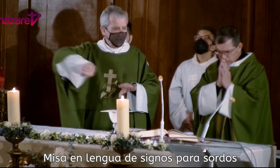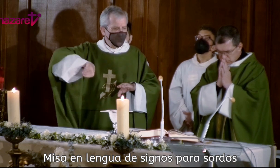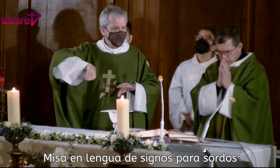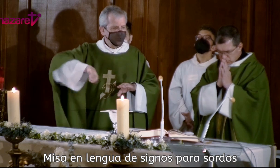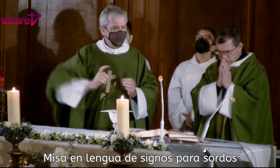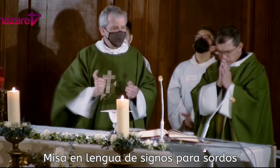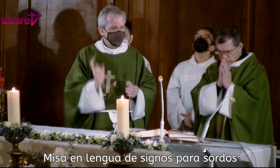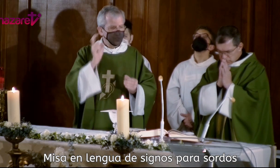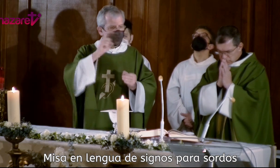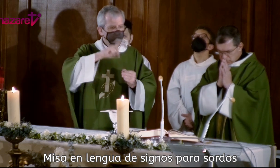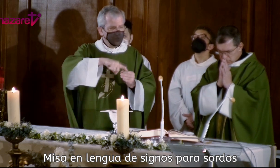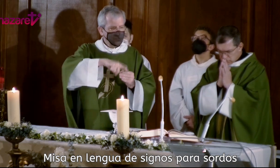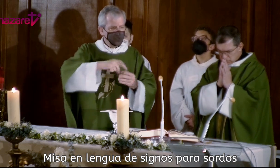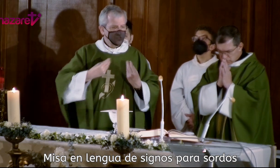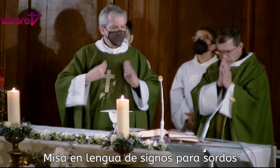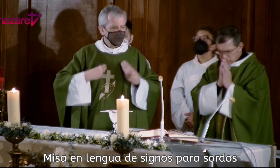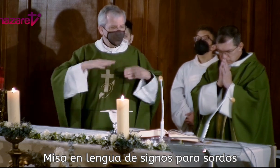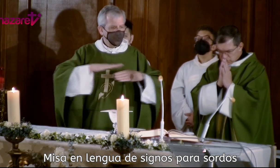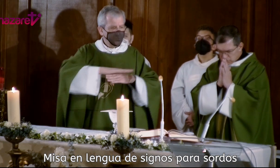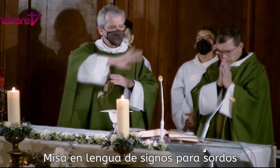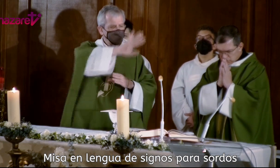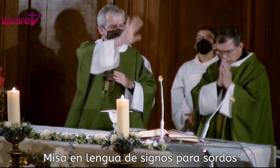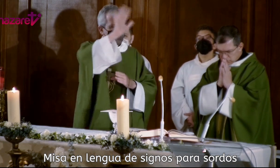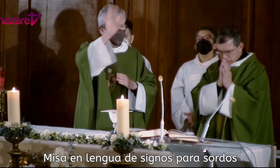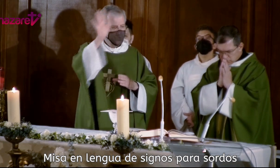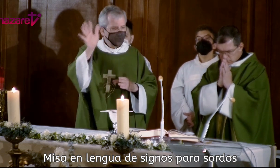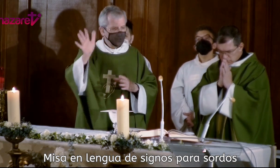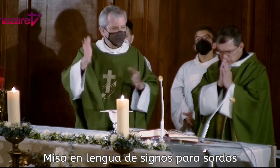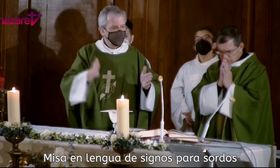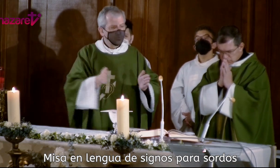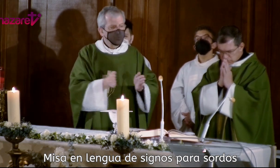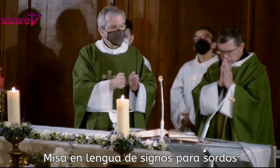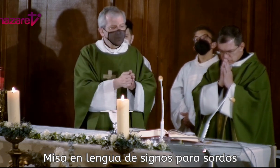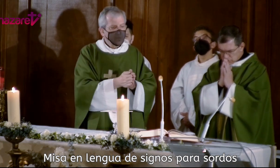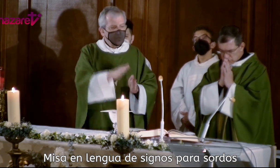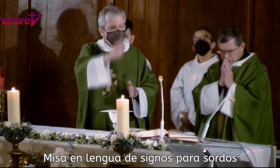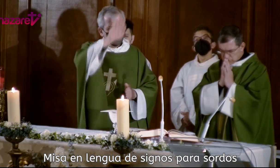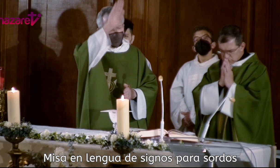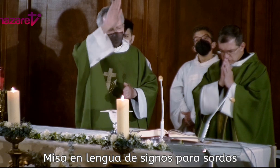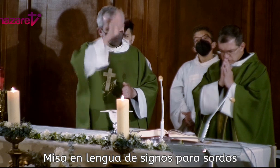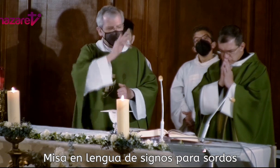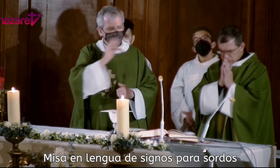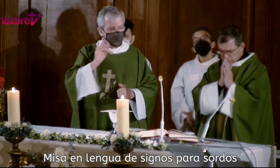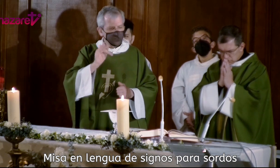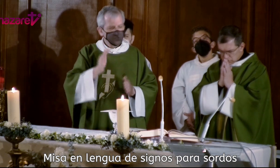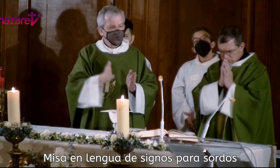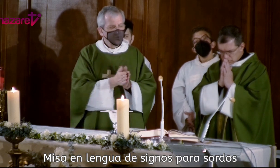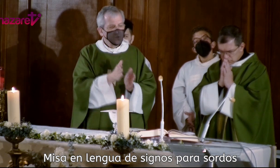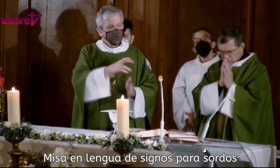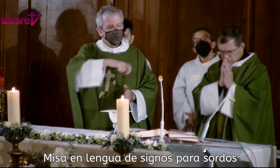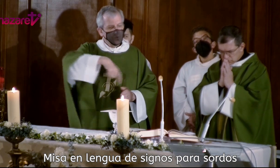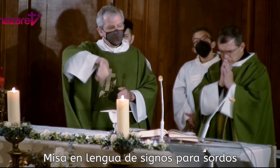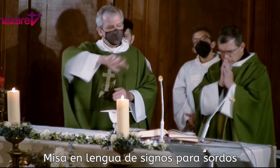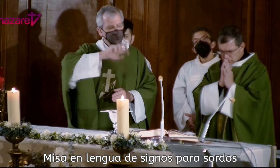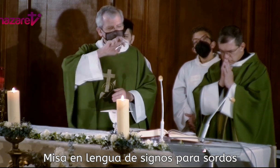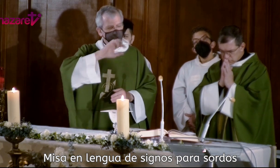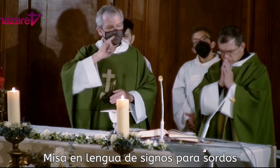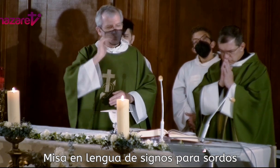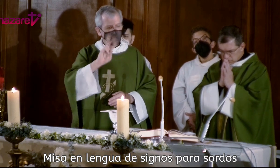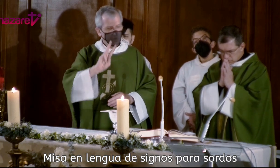vencido la muerte y nos ha hecho partícipes de su vida inmortal. Y con el Papa Francisco, con nuestro obispo Juan